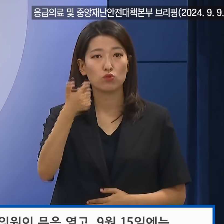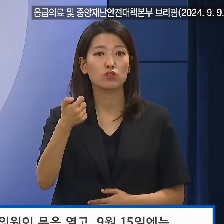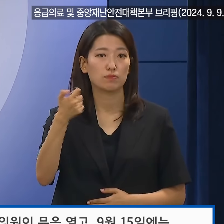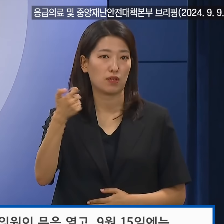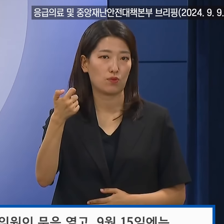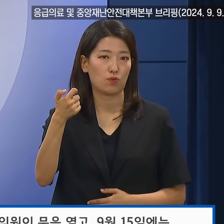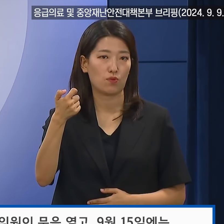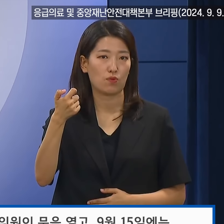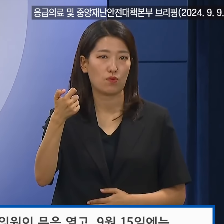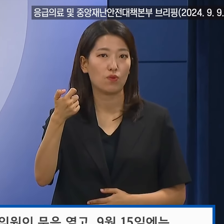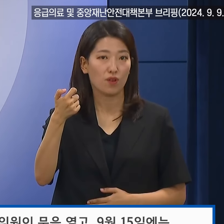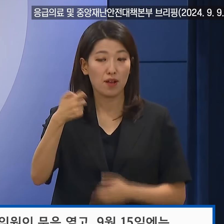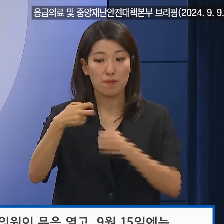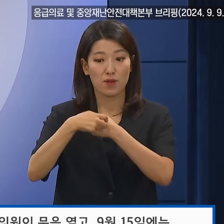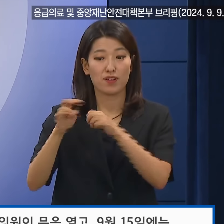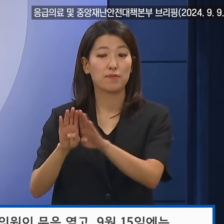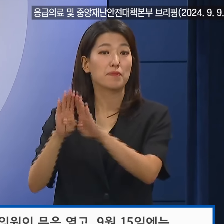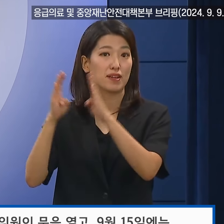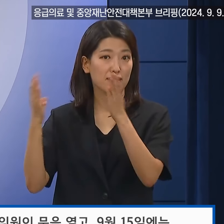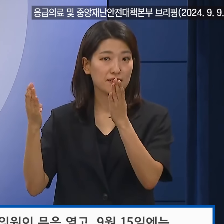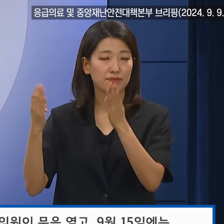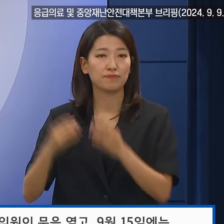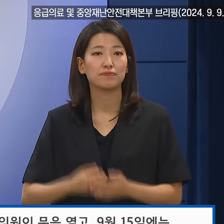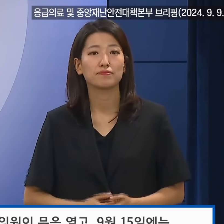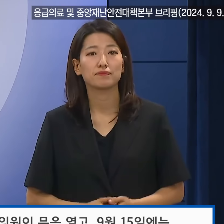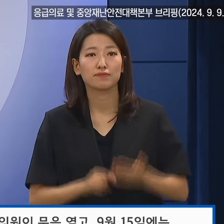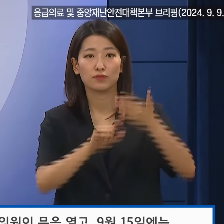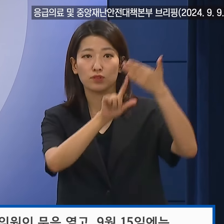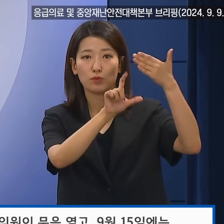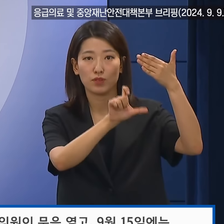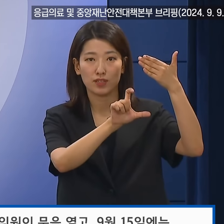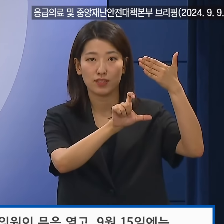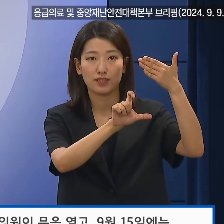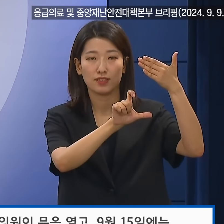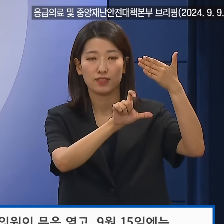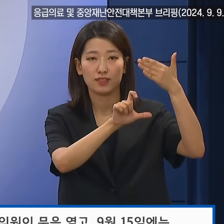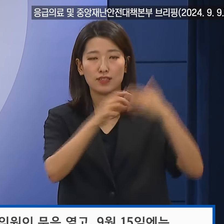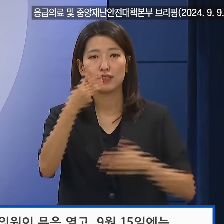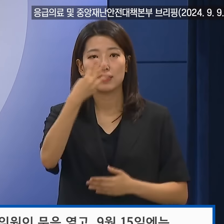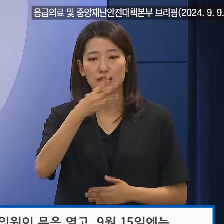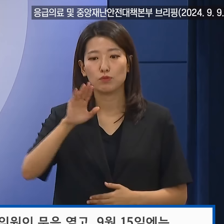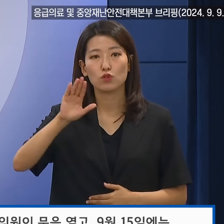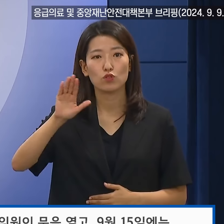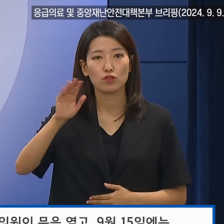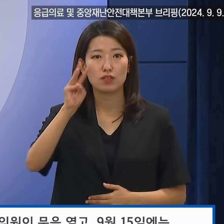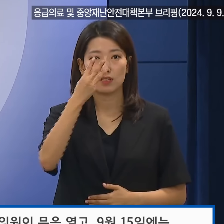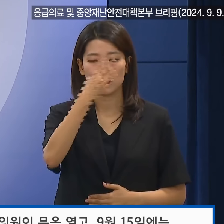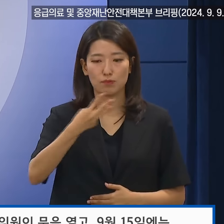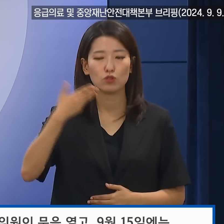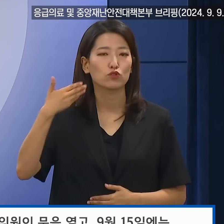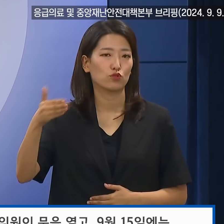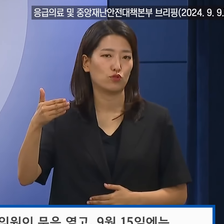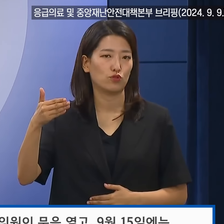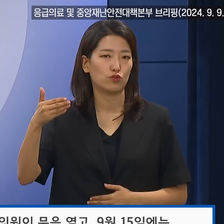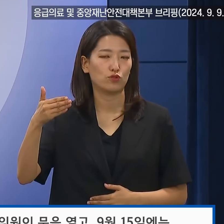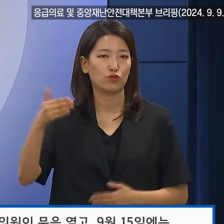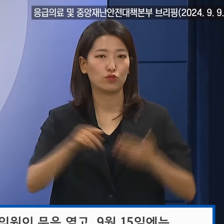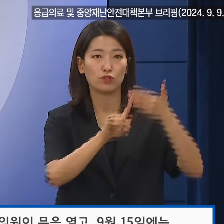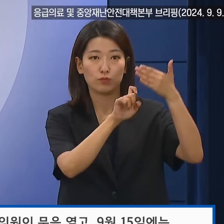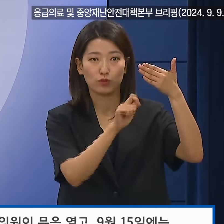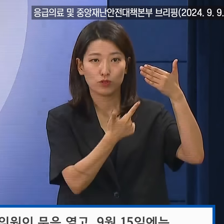27,766개소의 병의원이 문을 열고 9월 15일에는 3,009개소, 9월